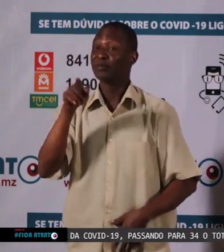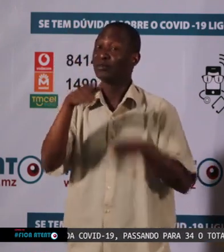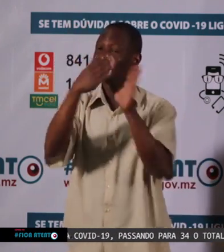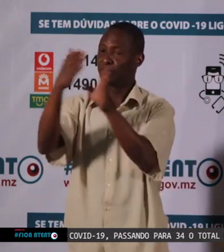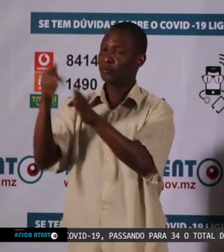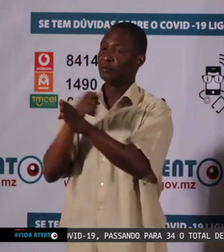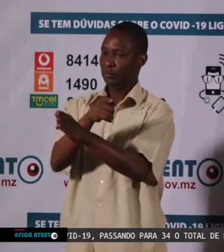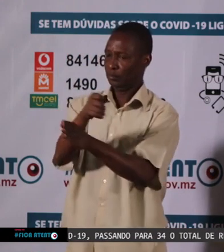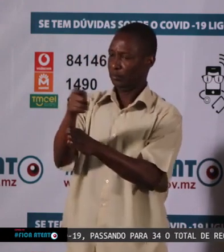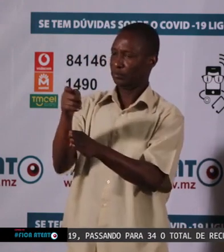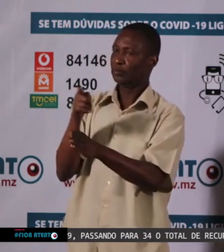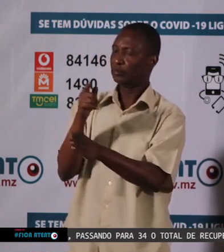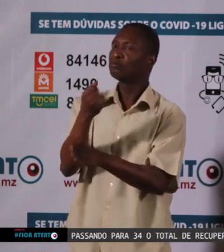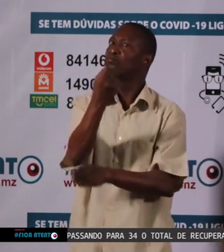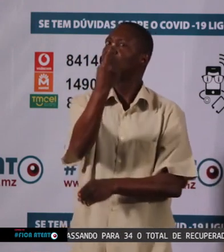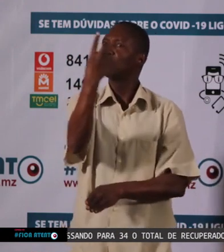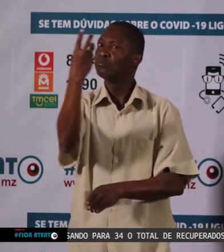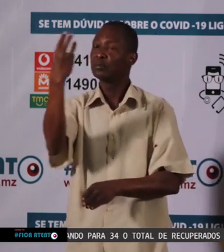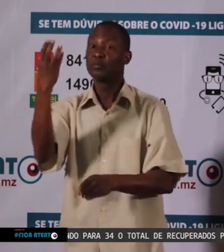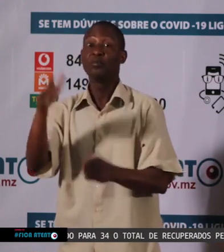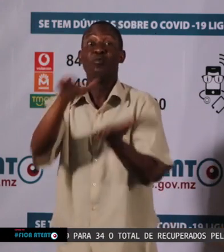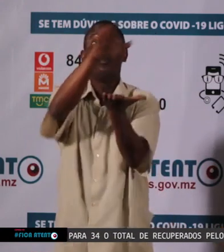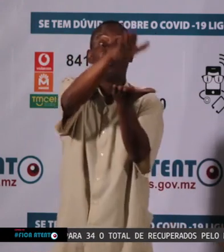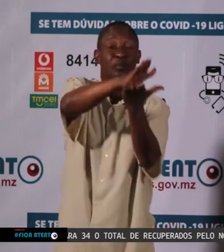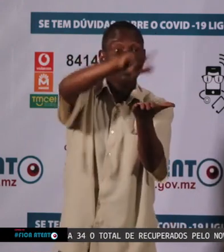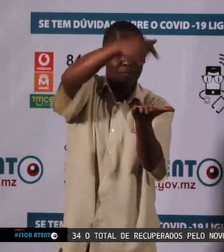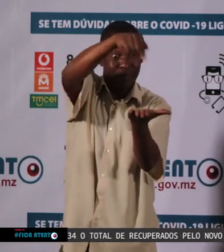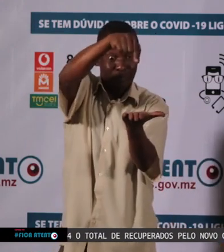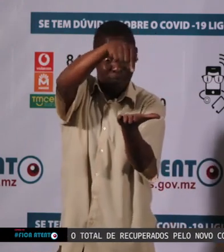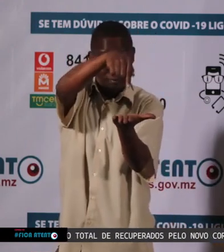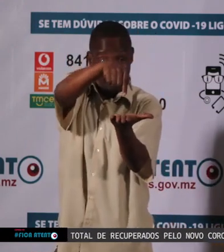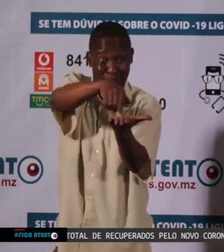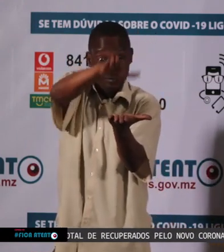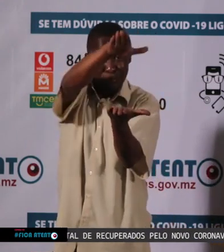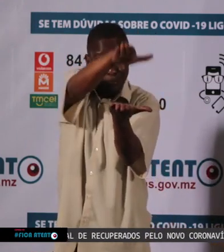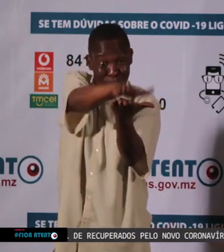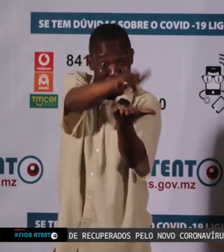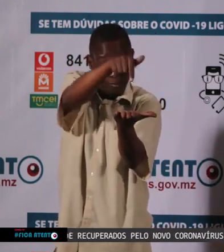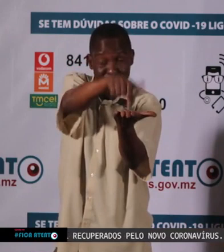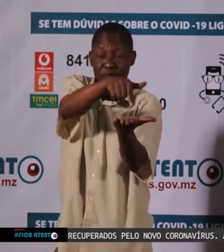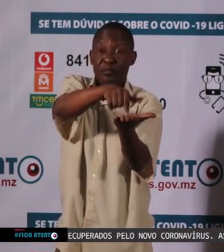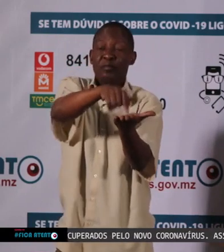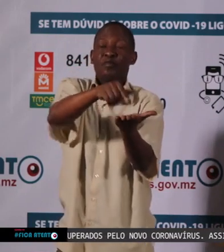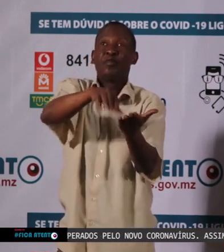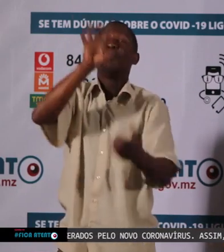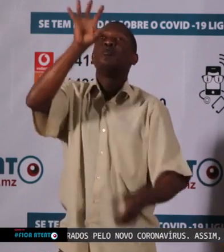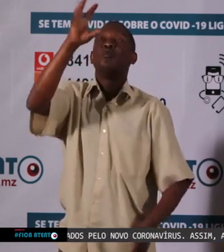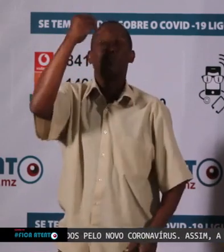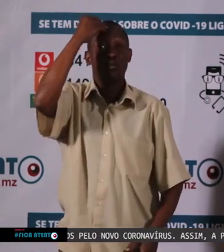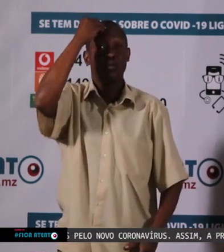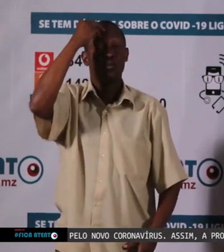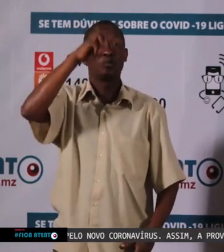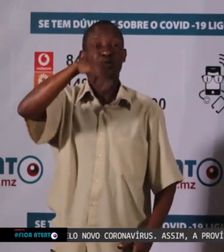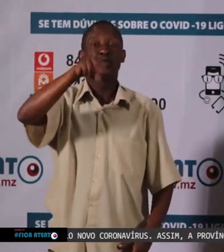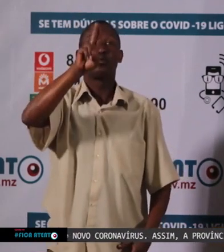quais se encontram num centro transitório em Mabuasa, no distrito da Moamba, na província